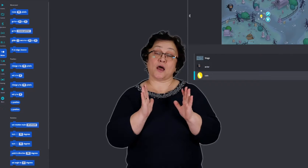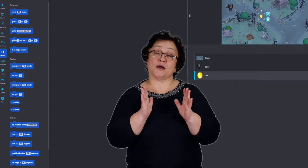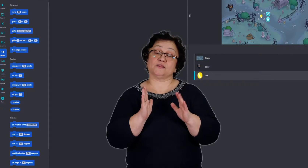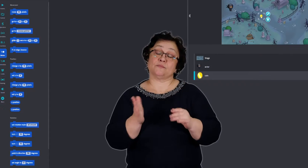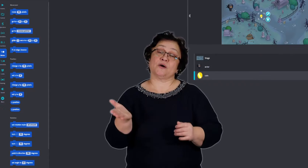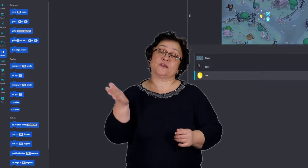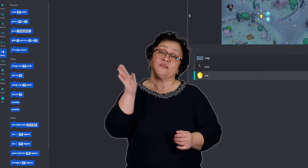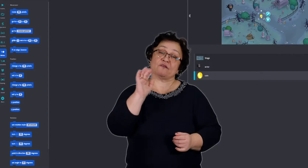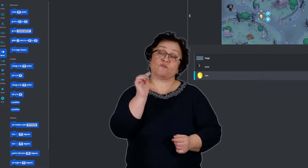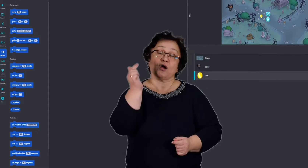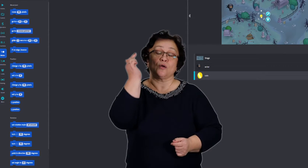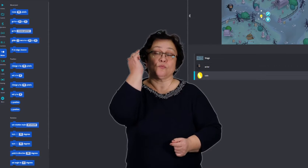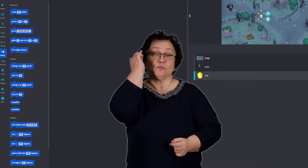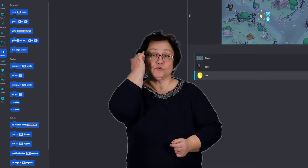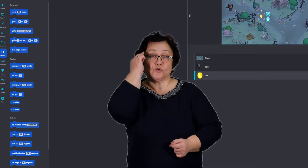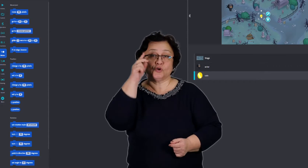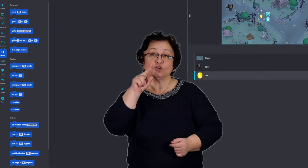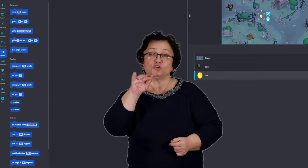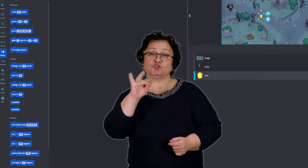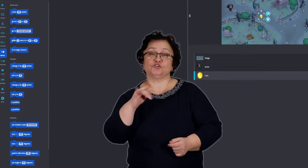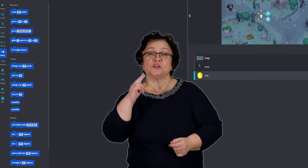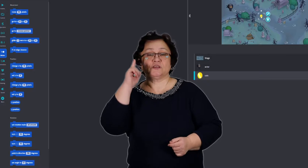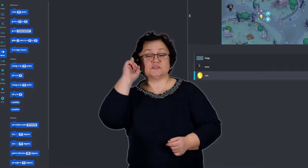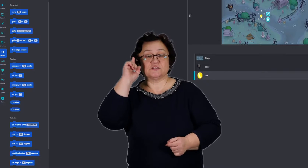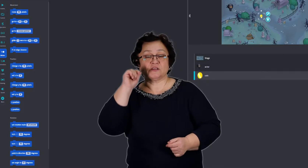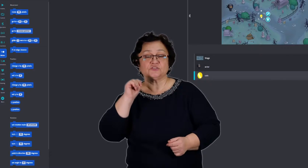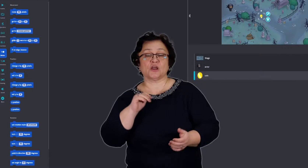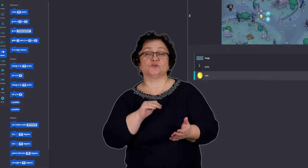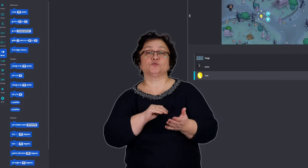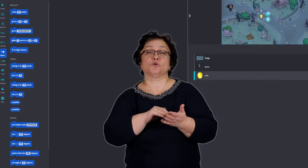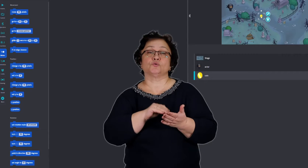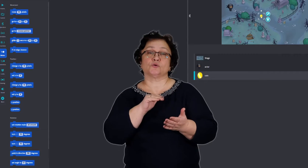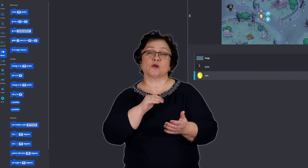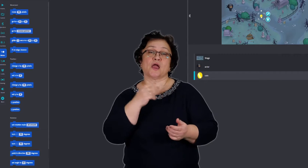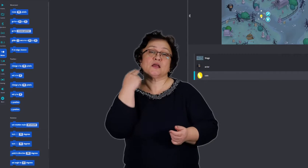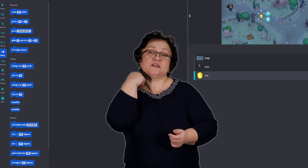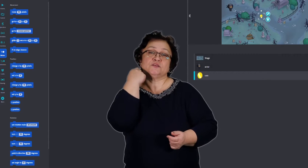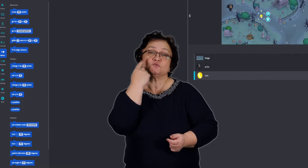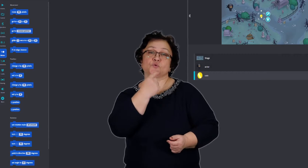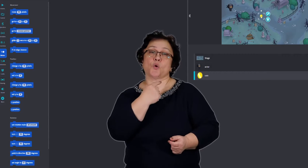подумаємо. Чи знаєш ти, як буде доторкатися англійською?